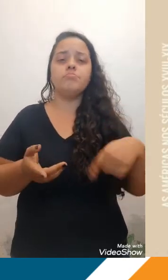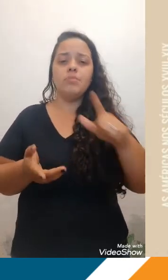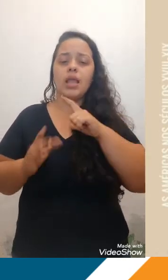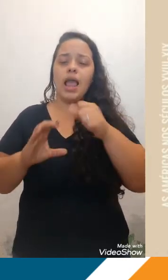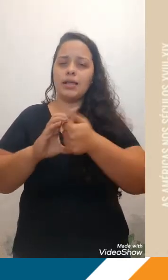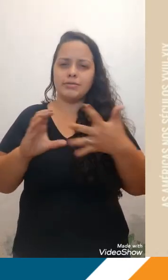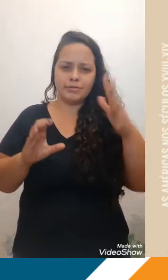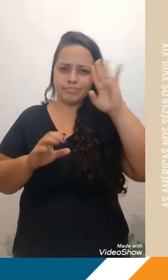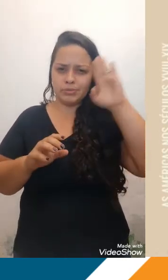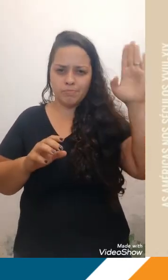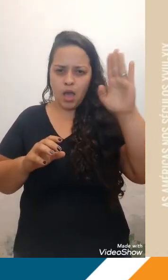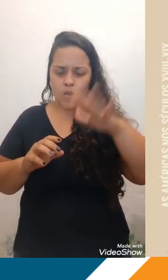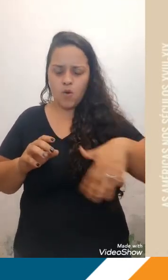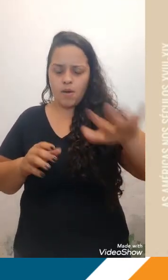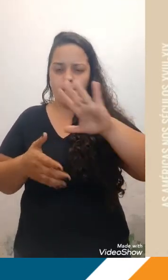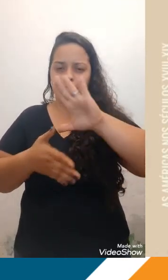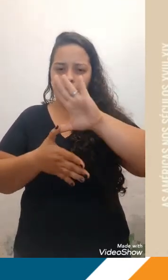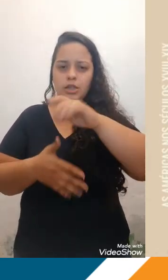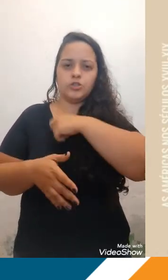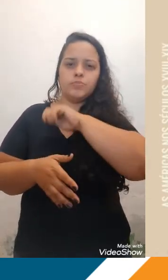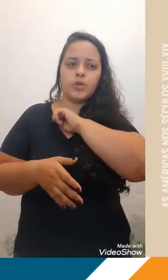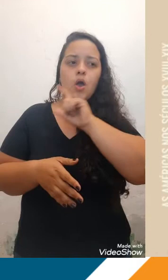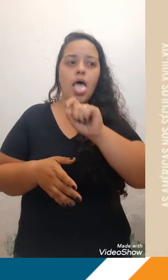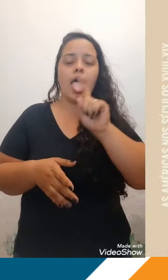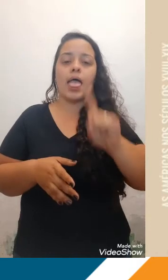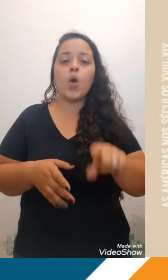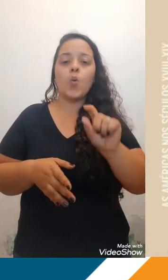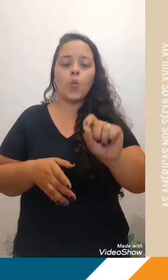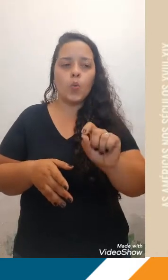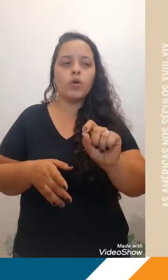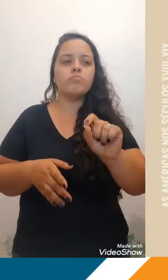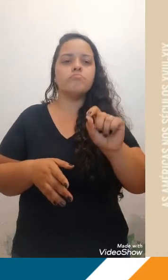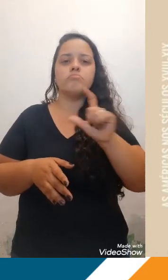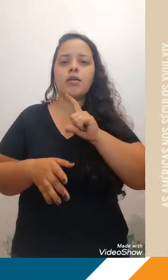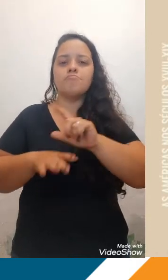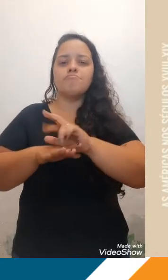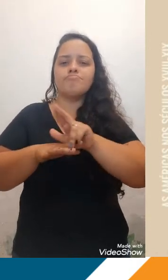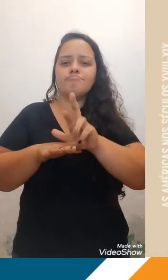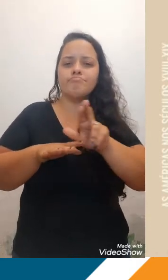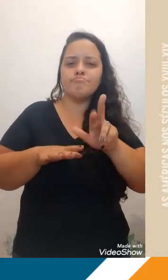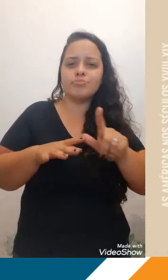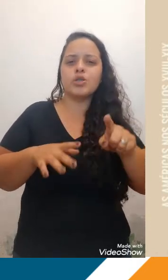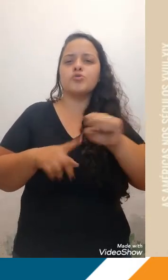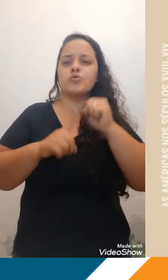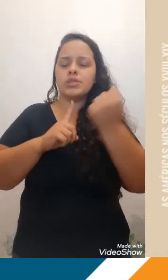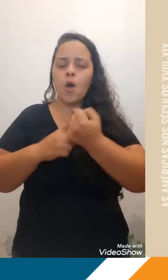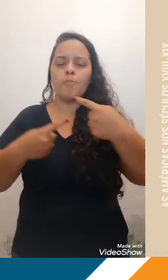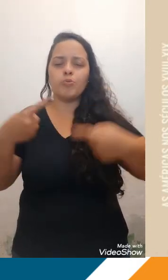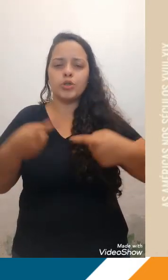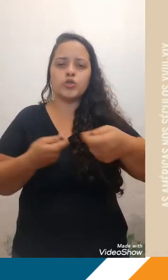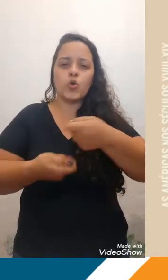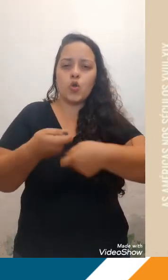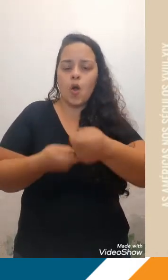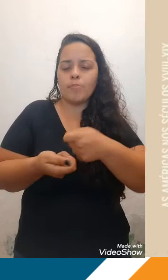características principais da América Espanhola é a heterogeneidade da sua formação social, política e econômica. Isto